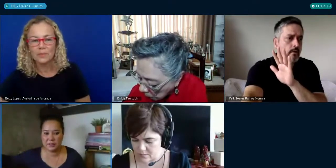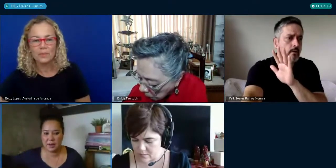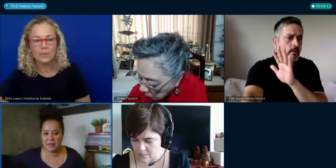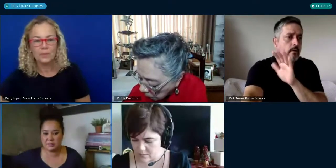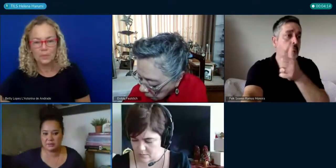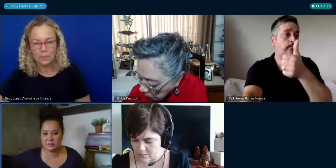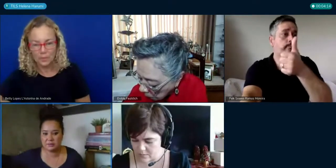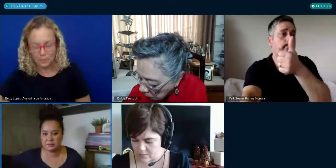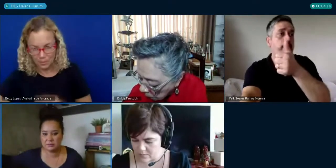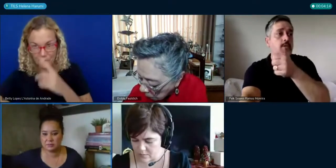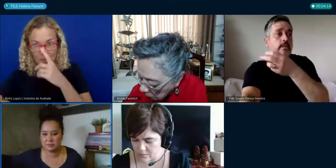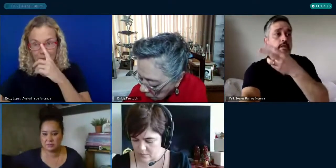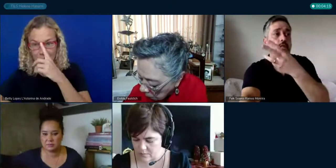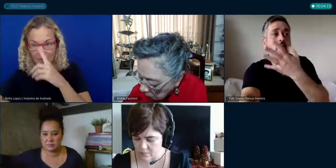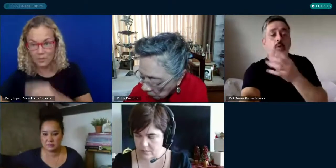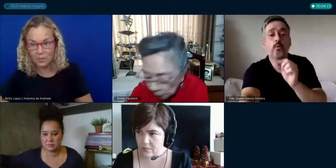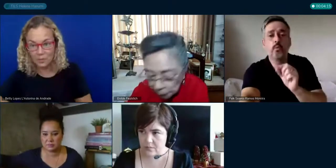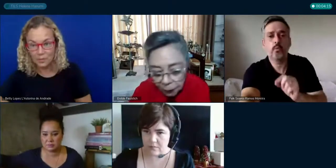Página 34.